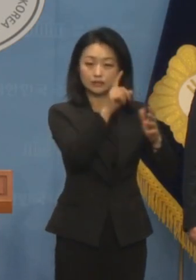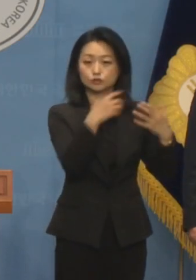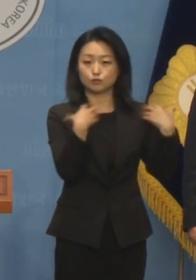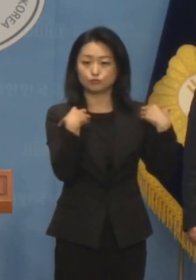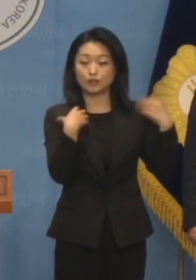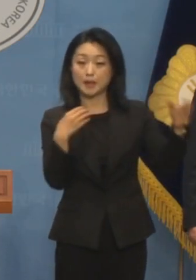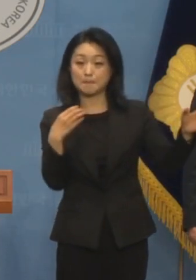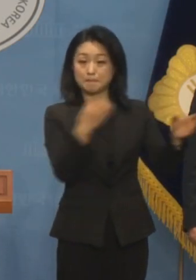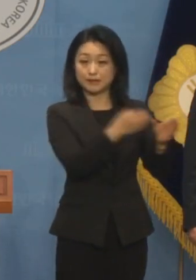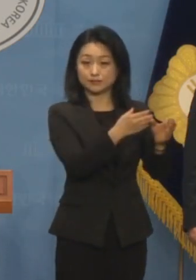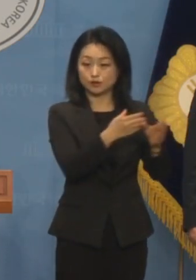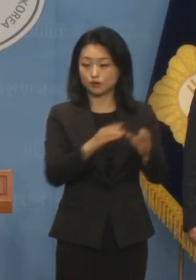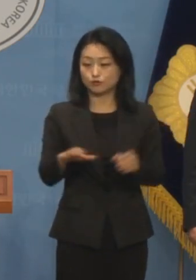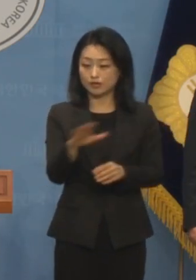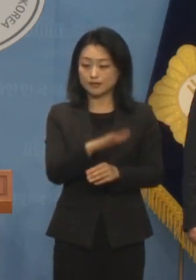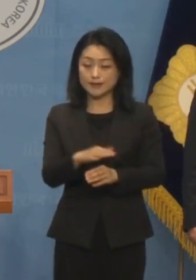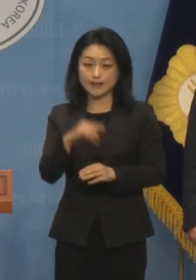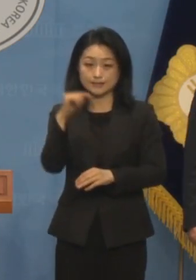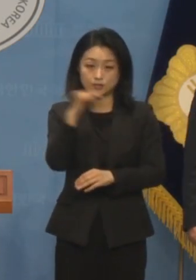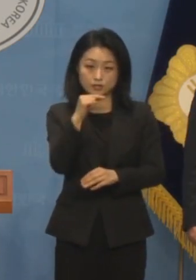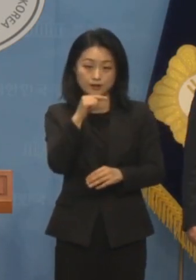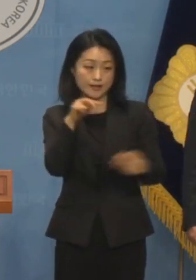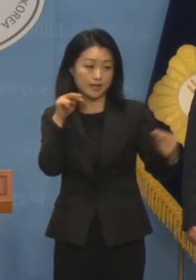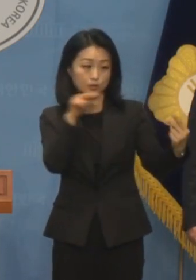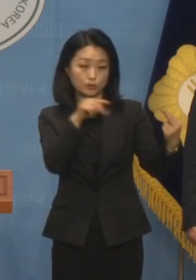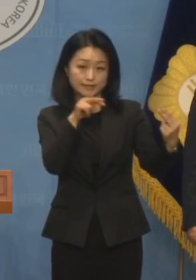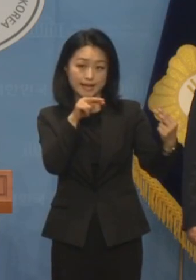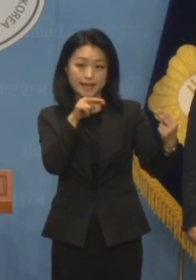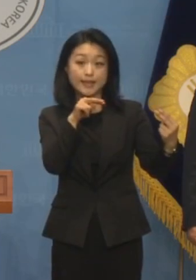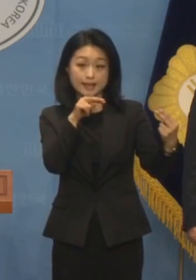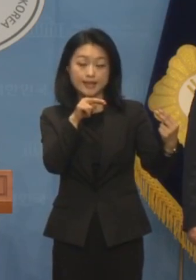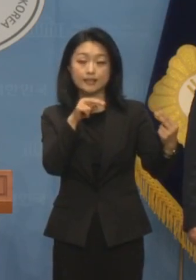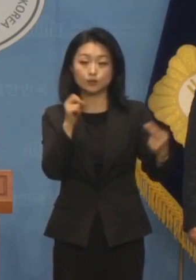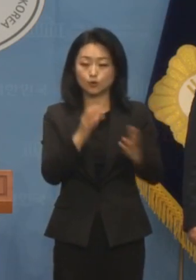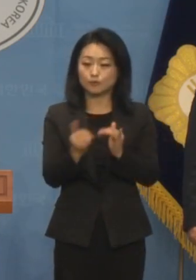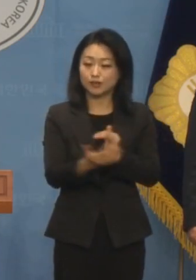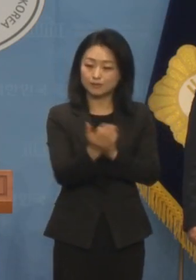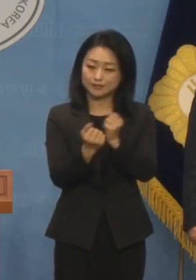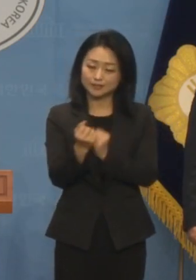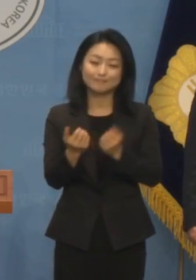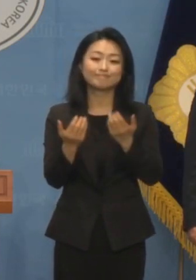맞서서 더 철저하게 논쟁하고 국민들을 설득해 나가겠습니다.